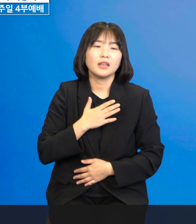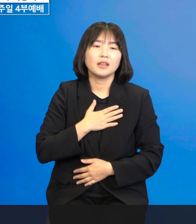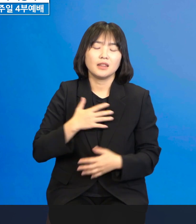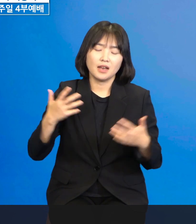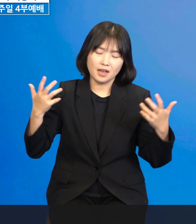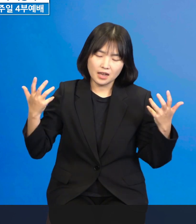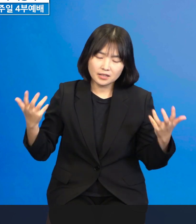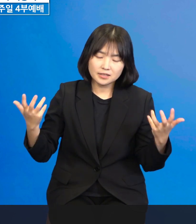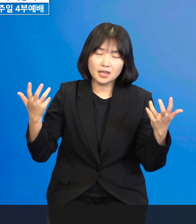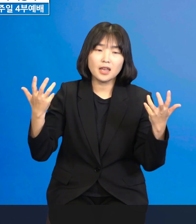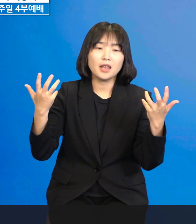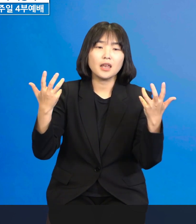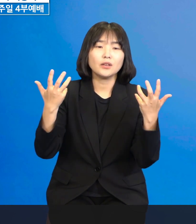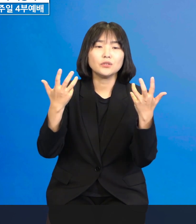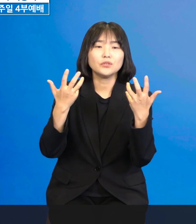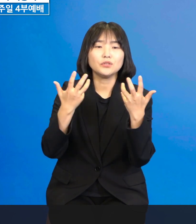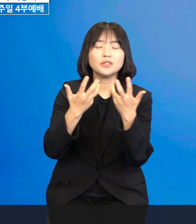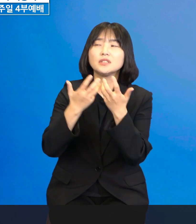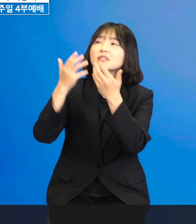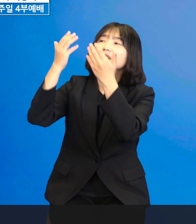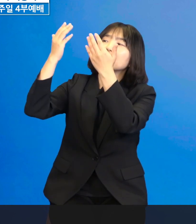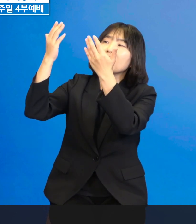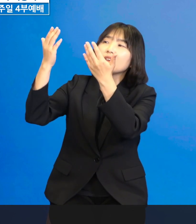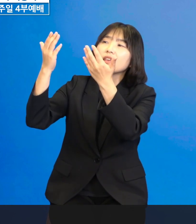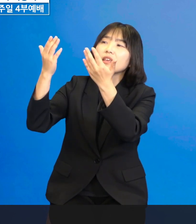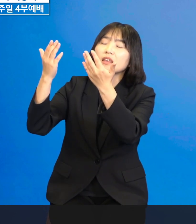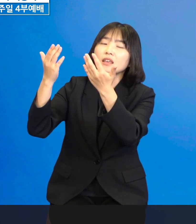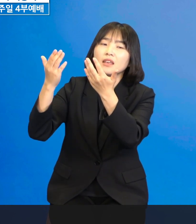은혜 날